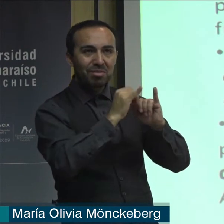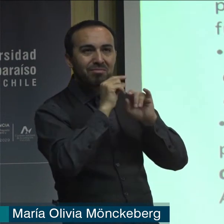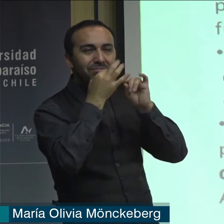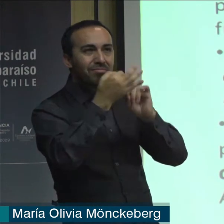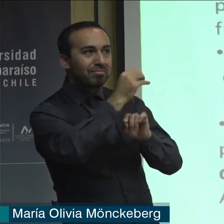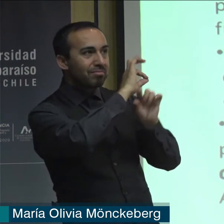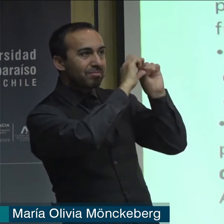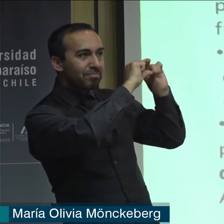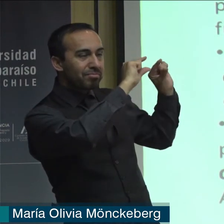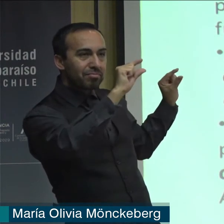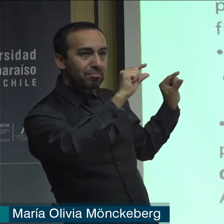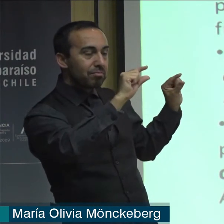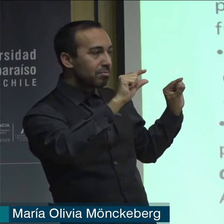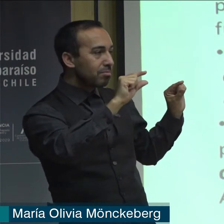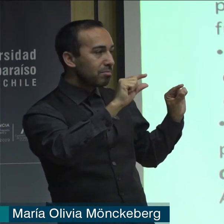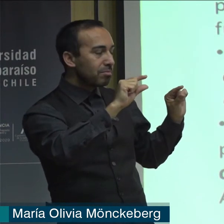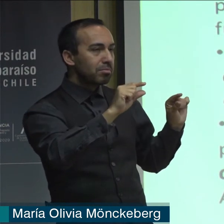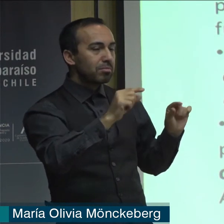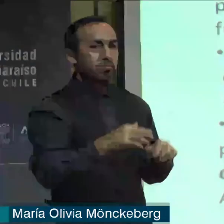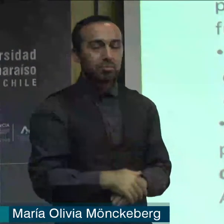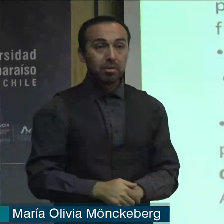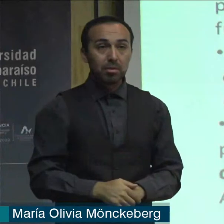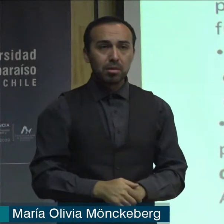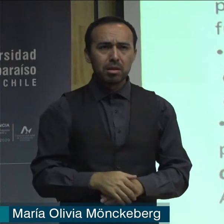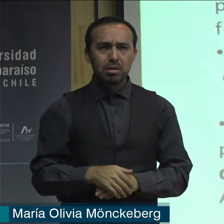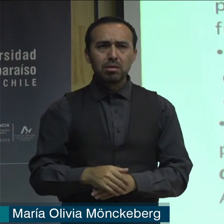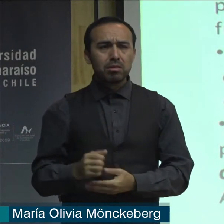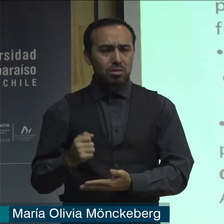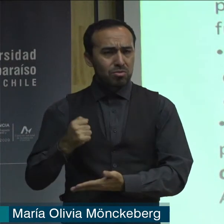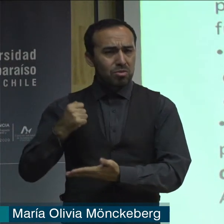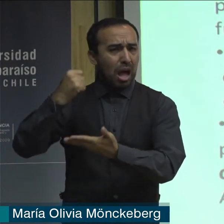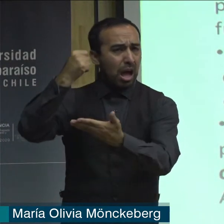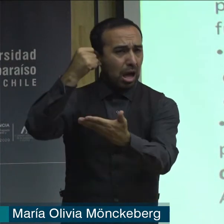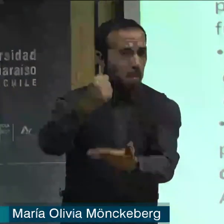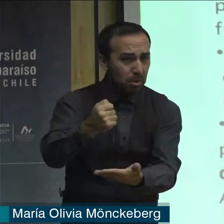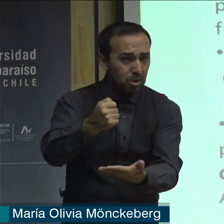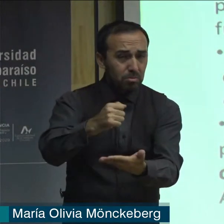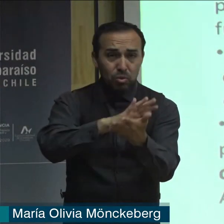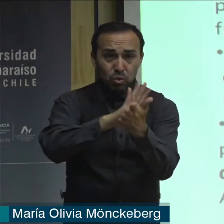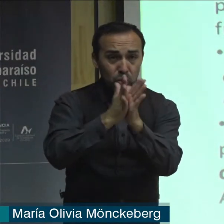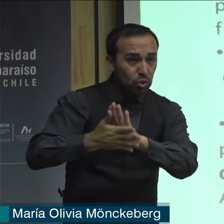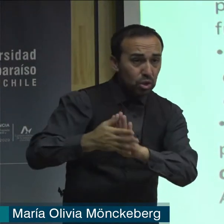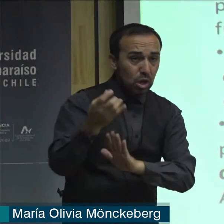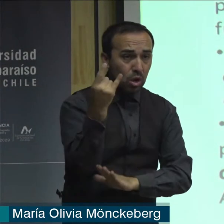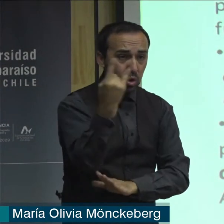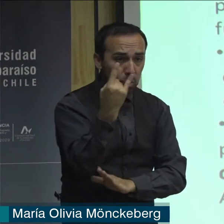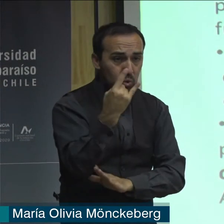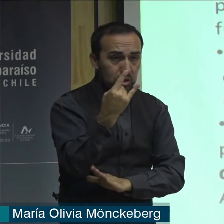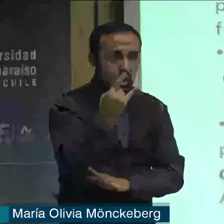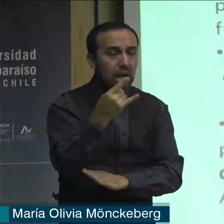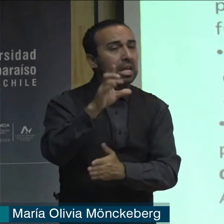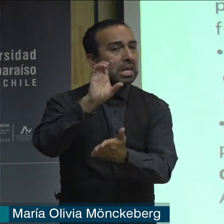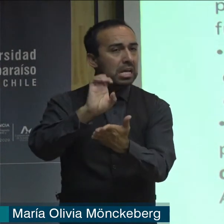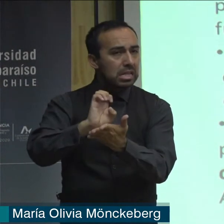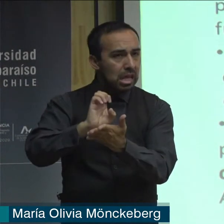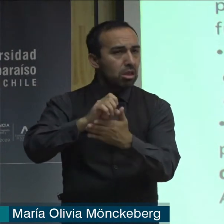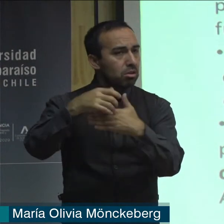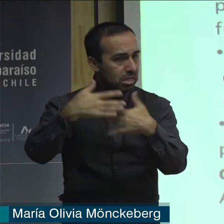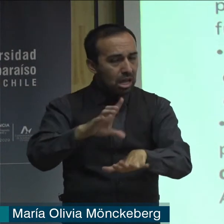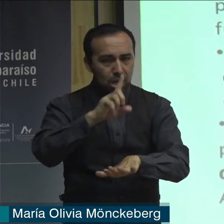lo voy a poner en un cuadrito el detalle pero el aporte para todas las tradicionales